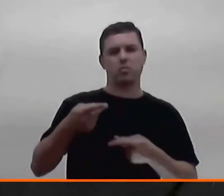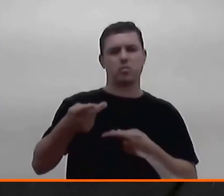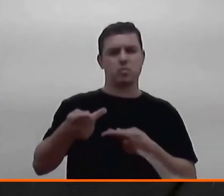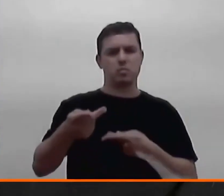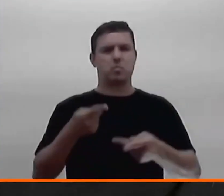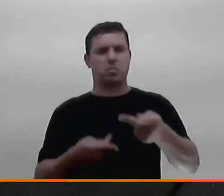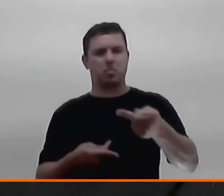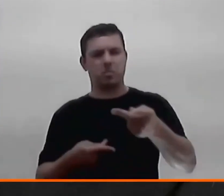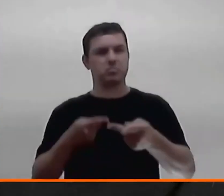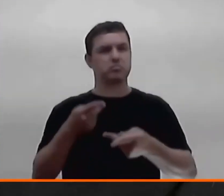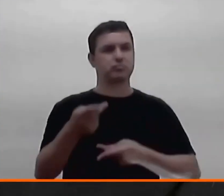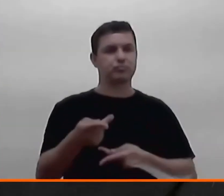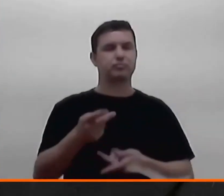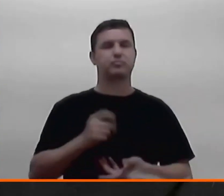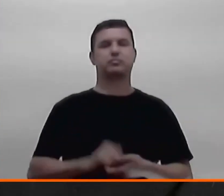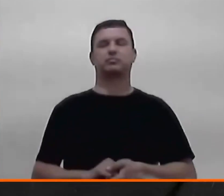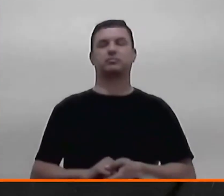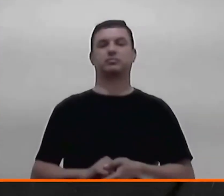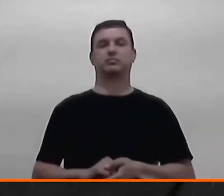em